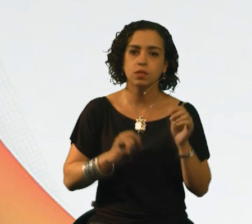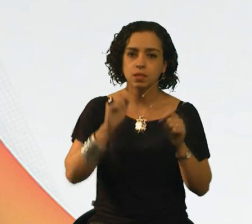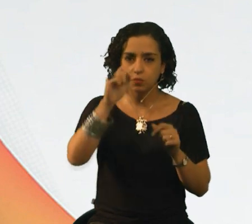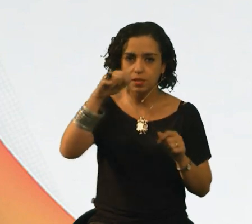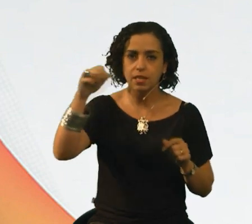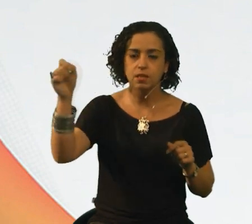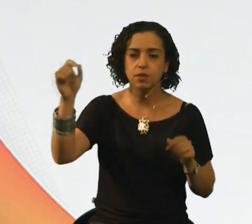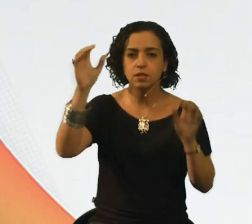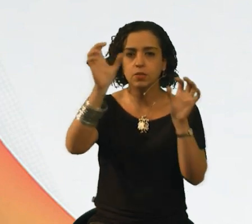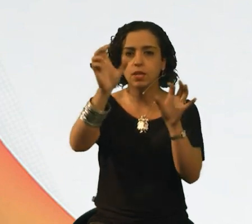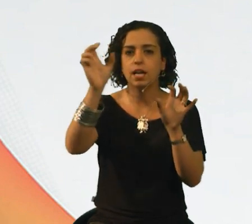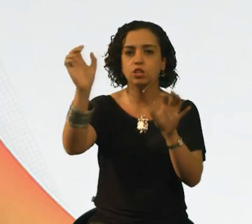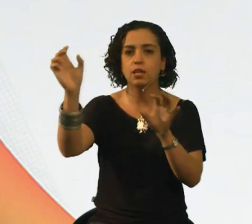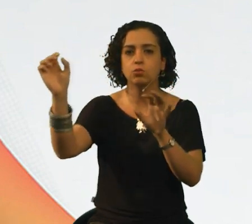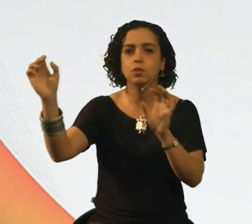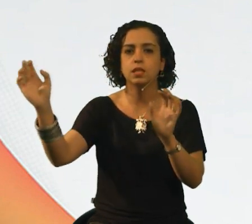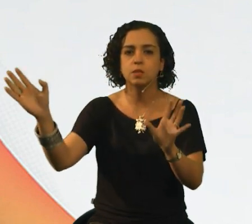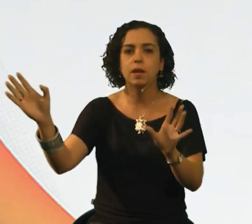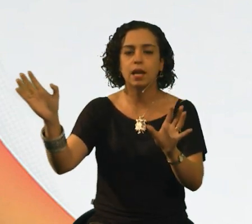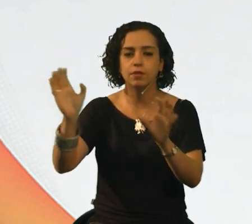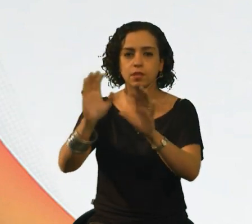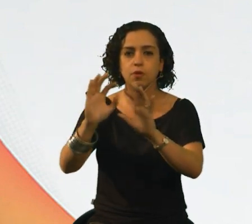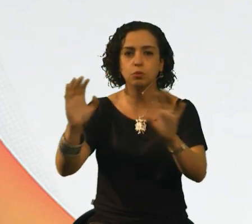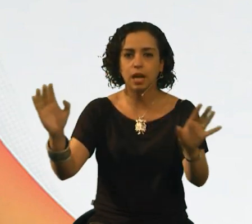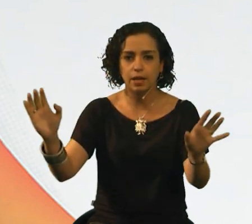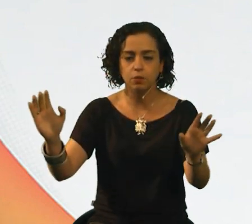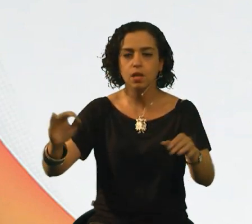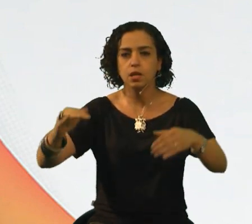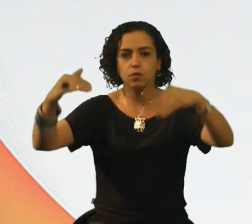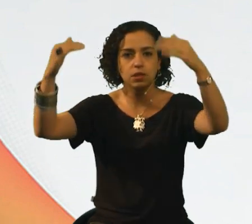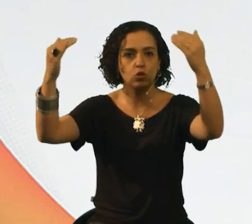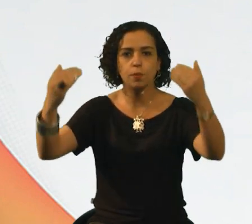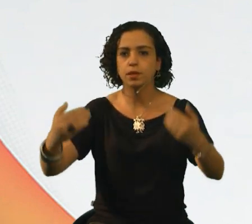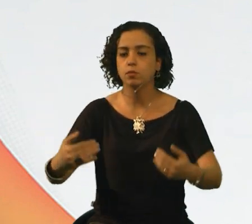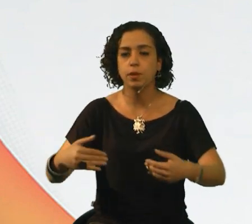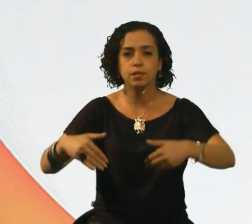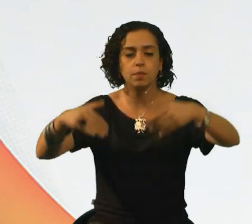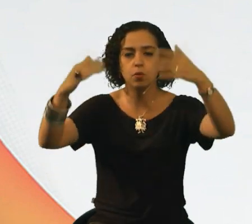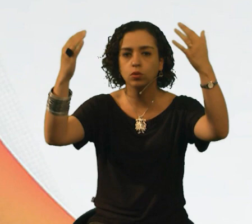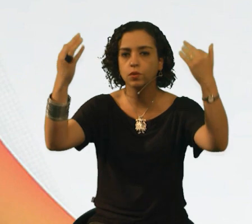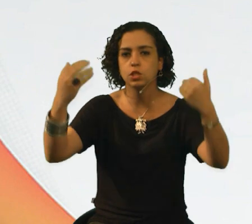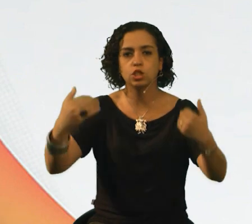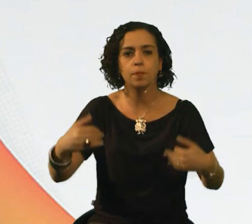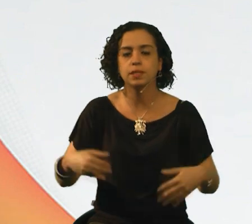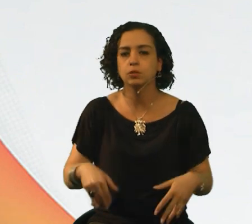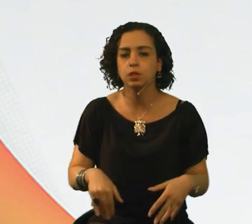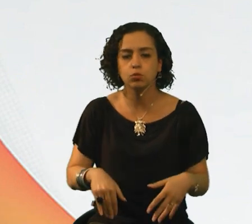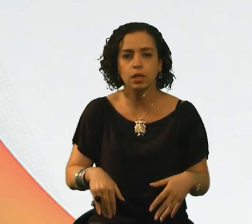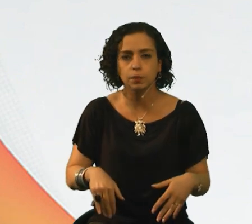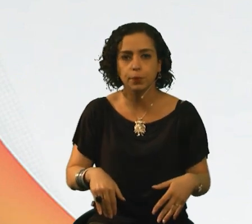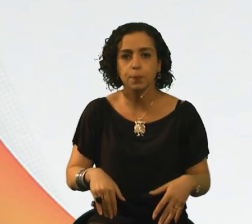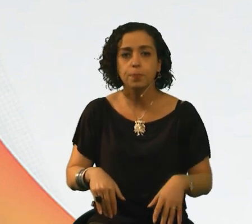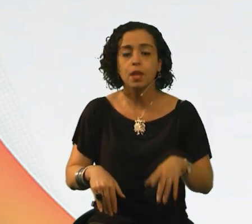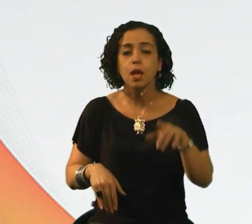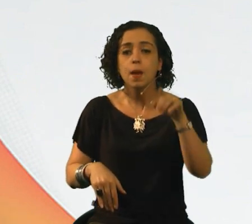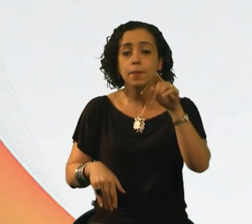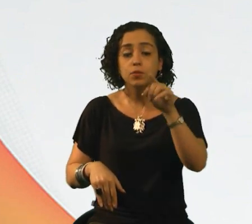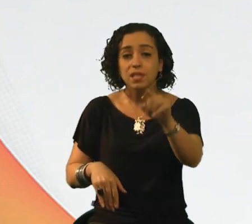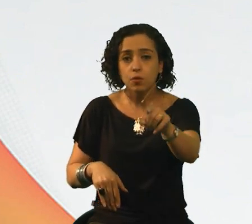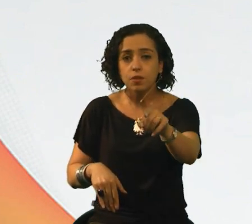pontuaçãozinha se fizer esse Vzinho e encaixar as duas, três palavras que faltaram e que você só percebeu quando você já tinha passado o texto a limpo. Mas se você não